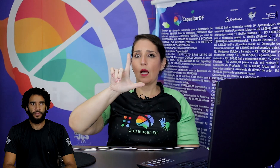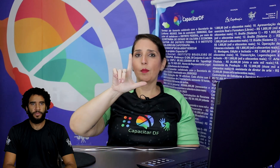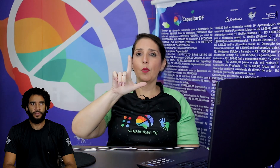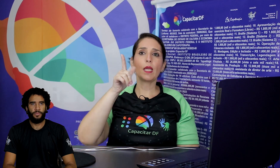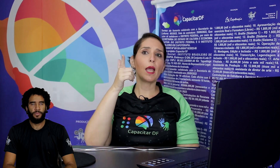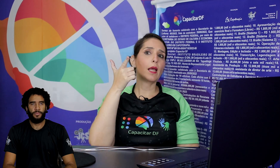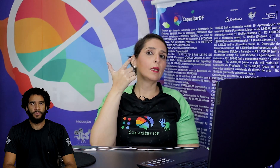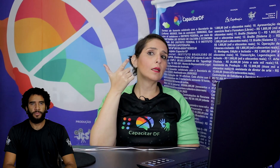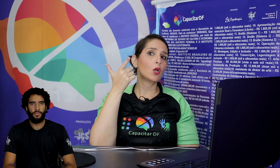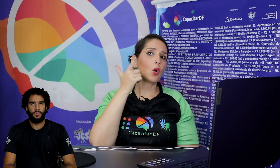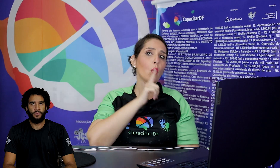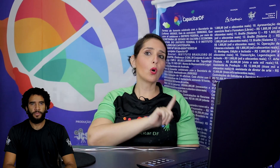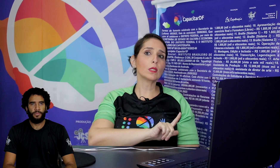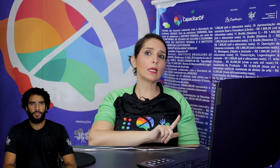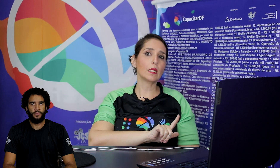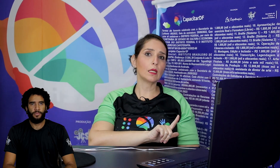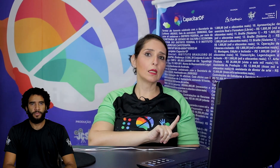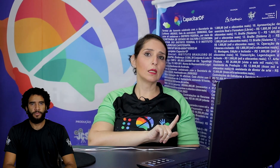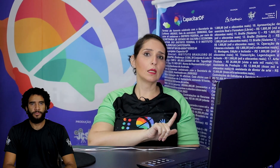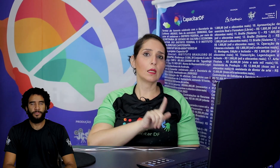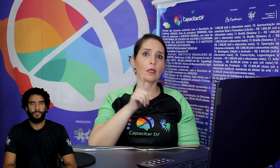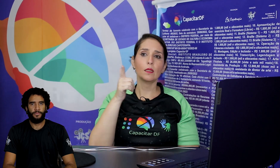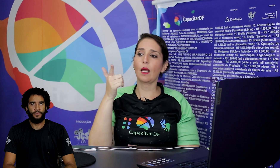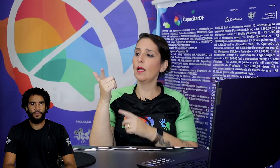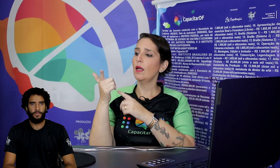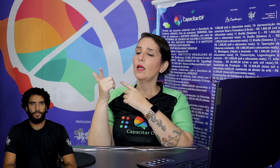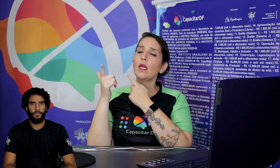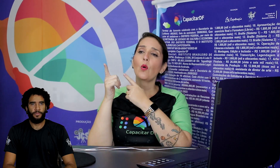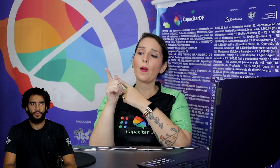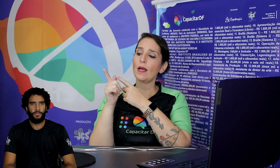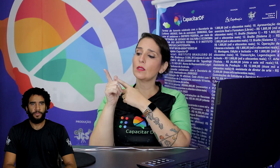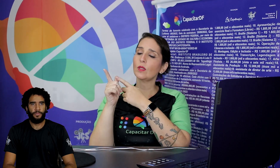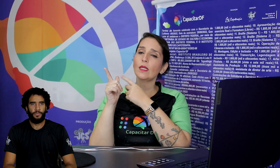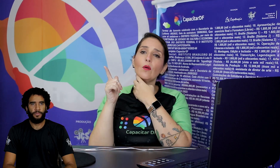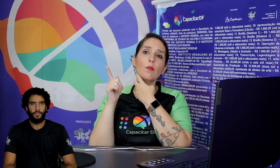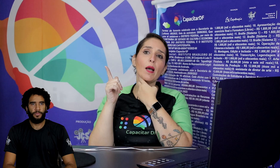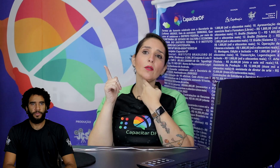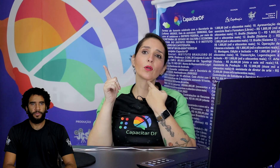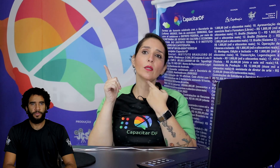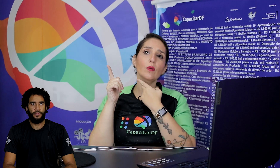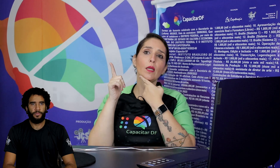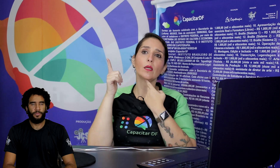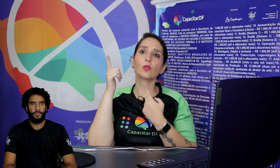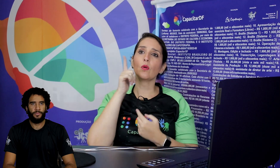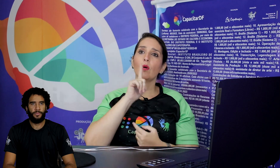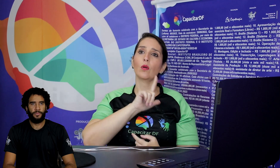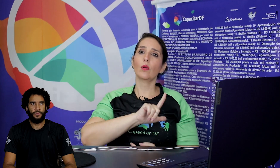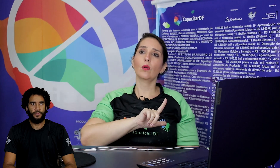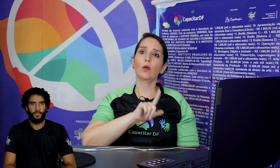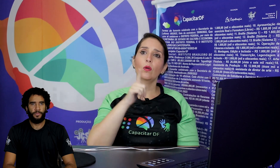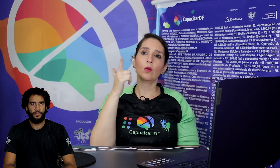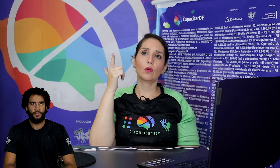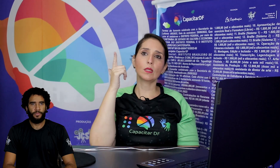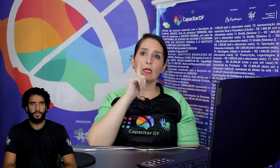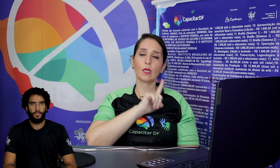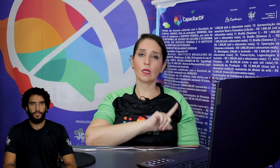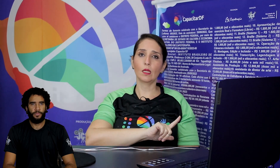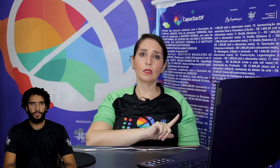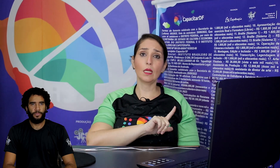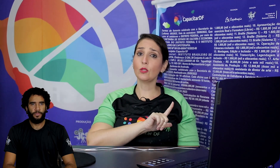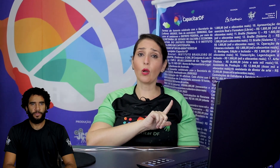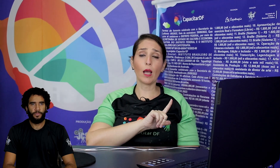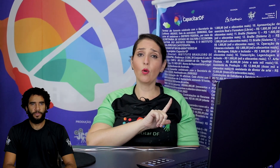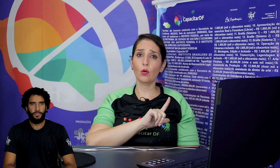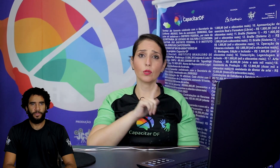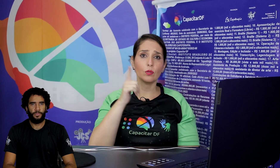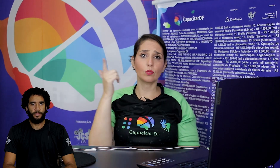Conseguir, a mão em L, conseguir, tá? Eu passo o dedão embaixo aqui do queixo, ó, conseguir,